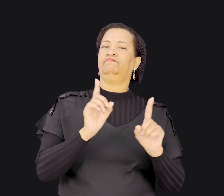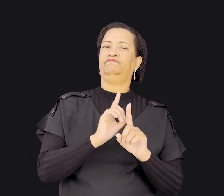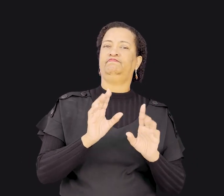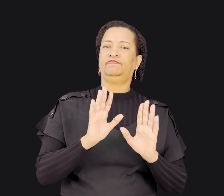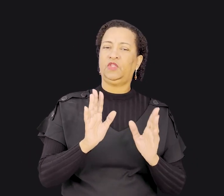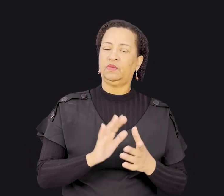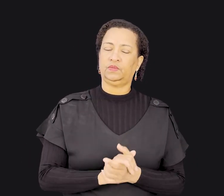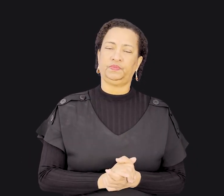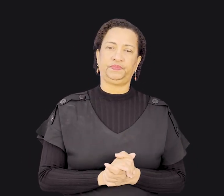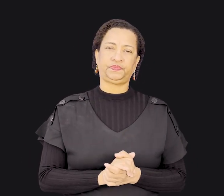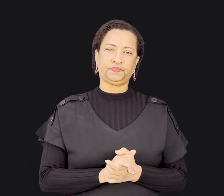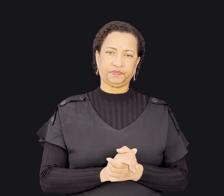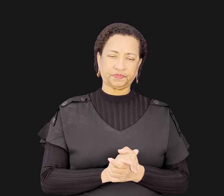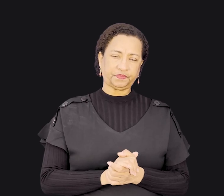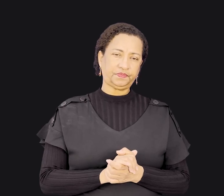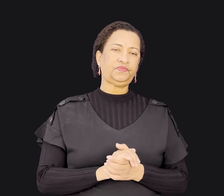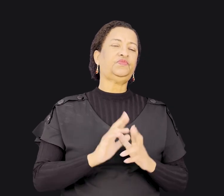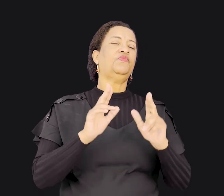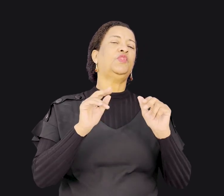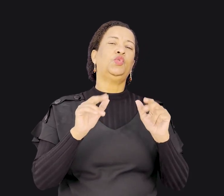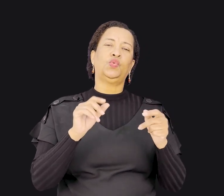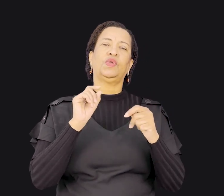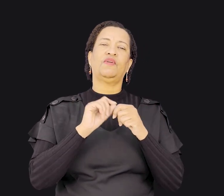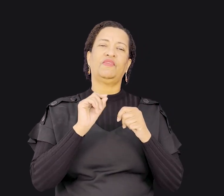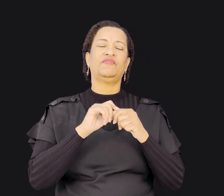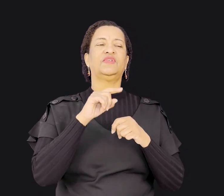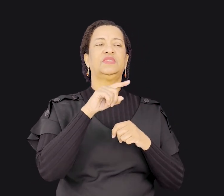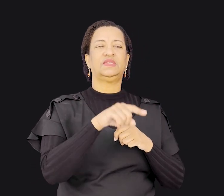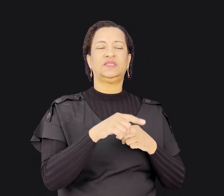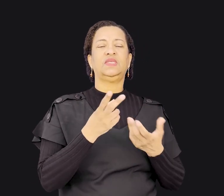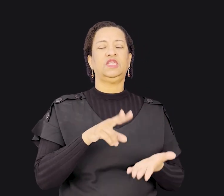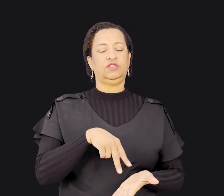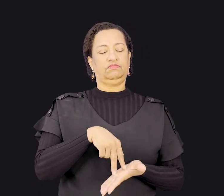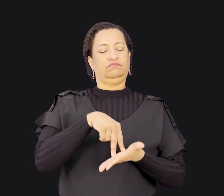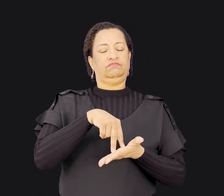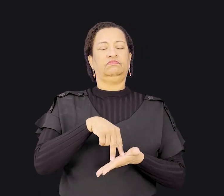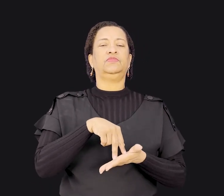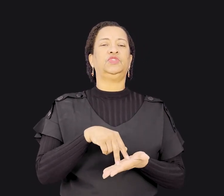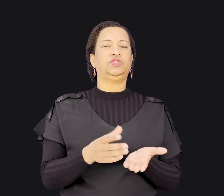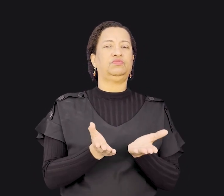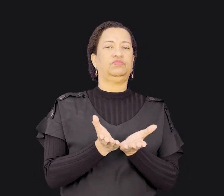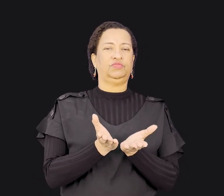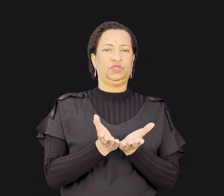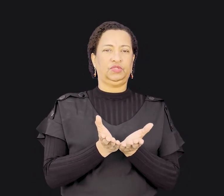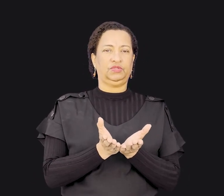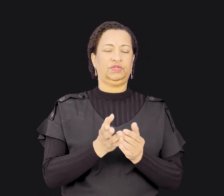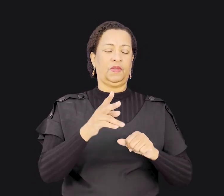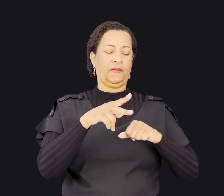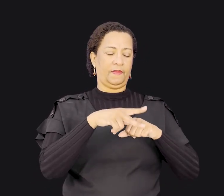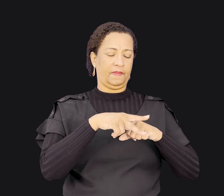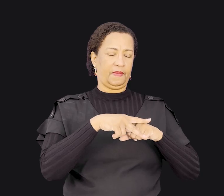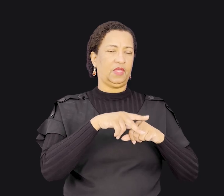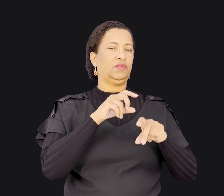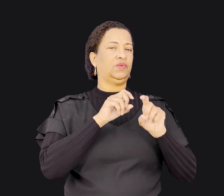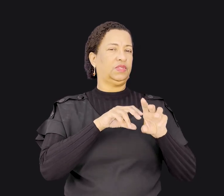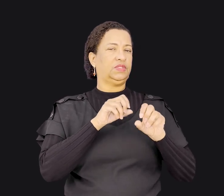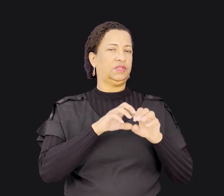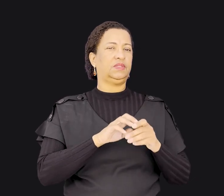passar sermões. Isso nunca vai levá-lo a assumir a sua posição. Pedro ensina que é sem